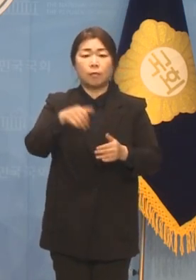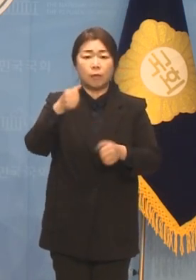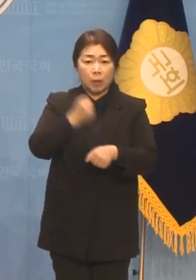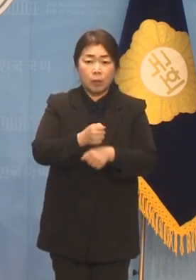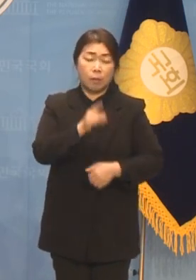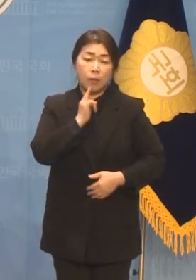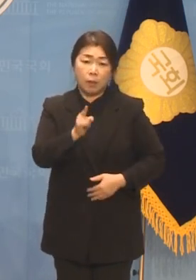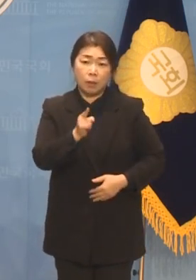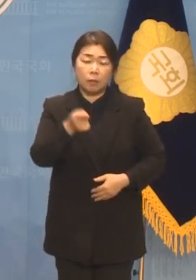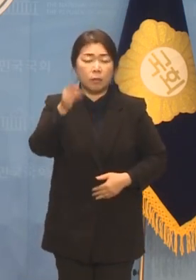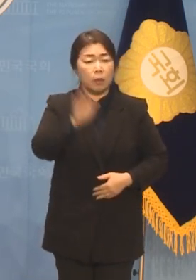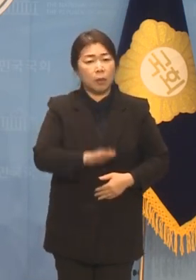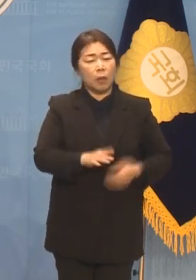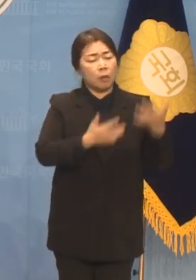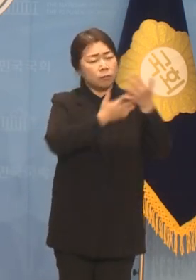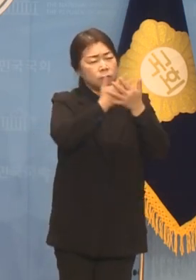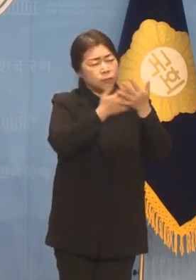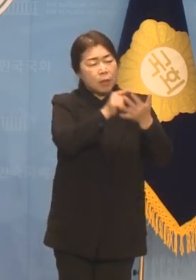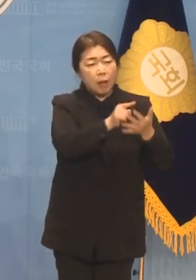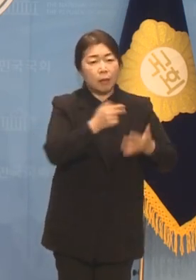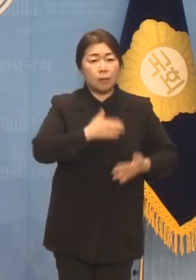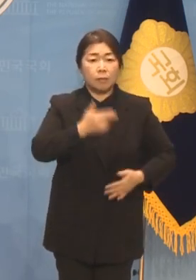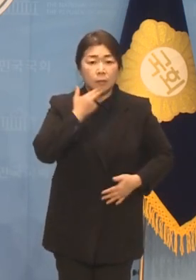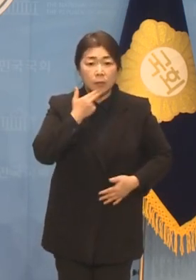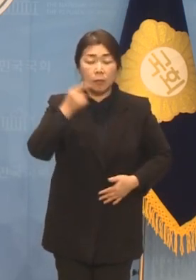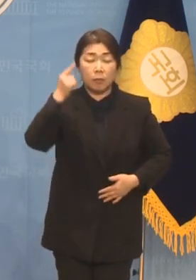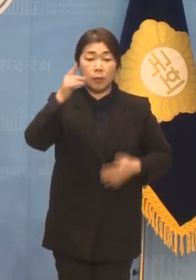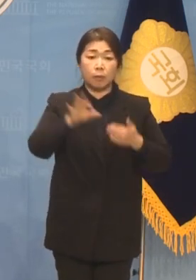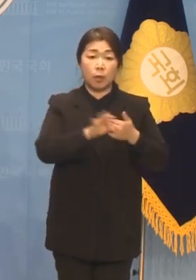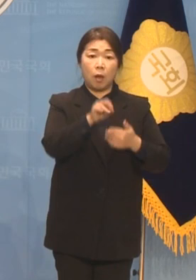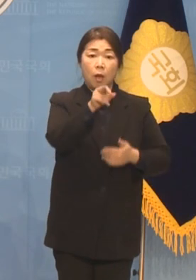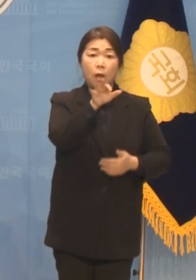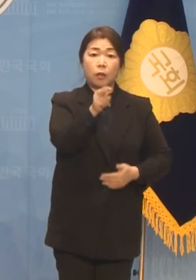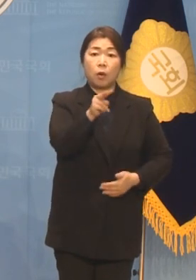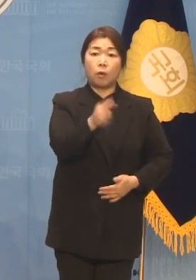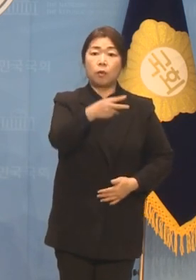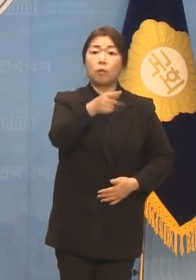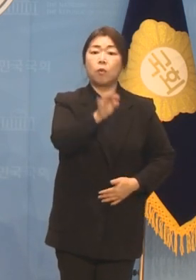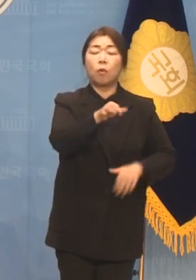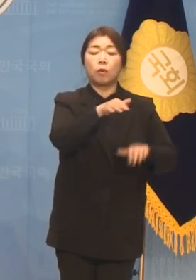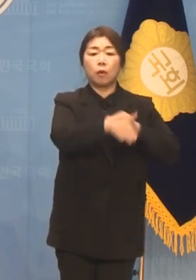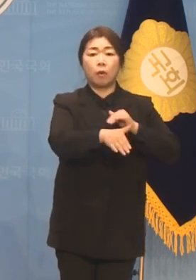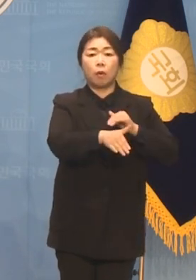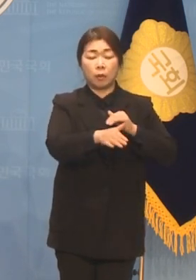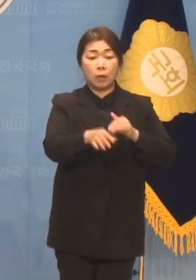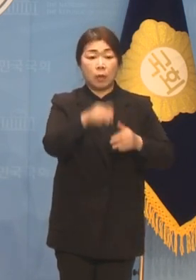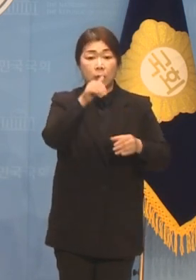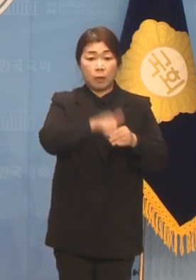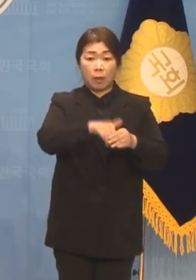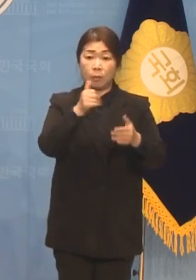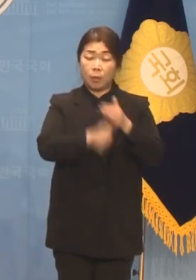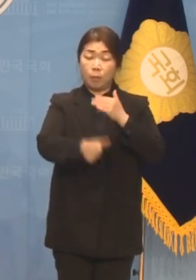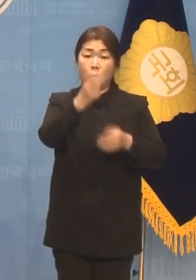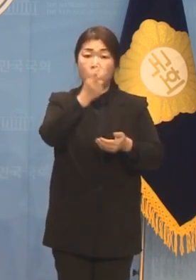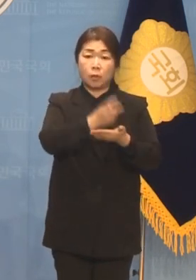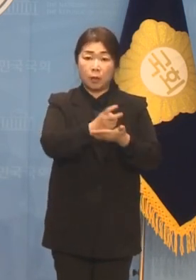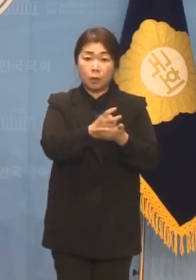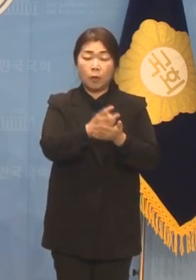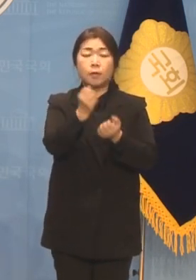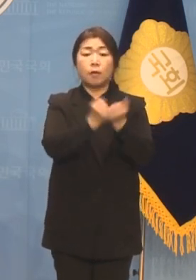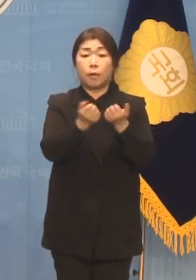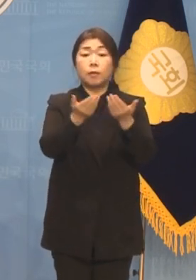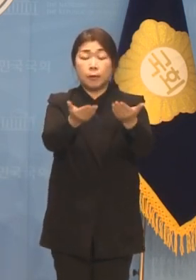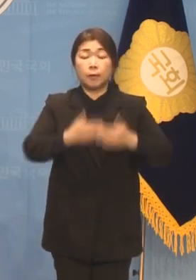다른 선동일 뿐입니다. 연동형 비례대표제를 이해하지 못하시니 제가 다시 한번 설명드리겠습니다.